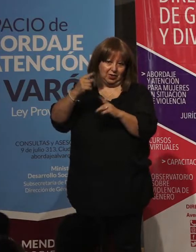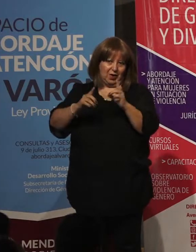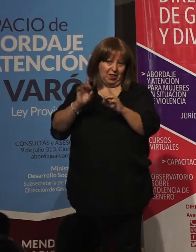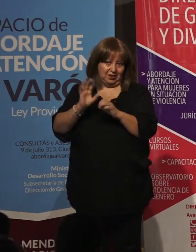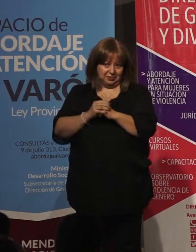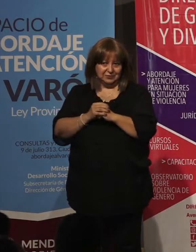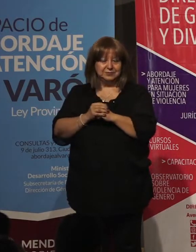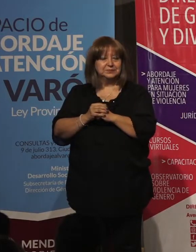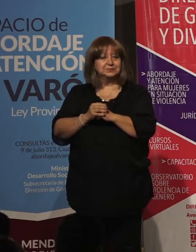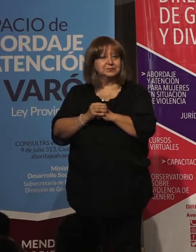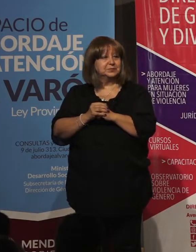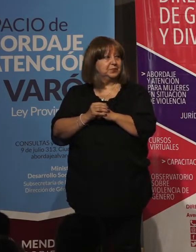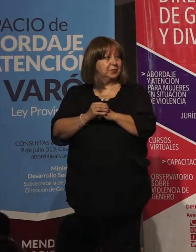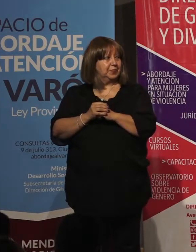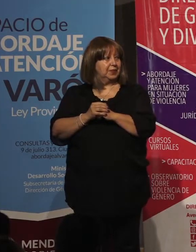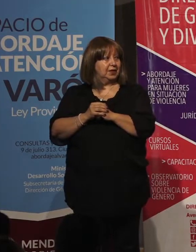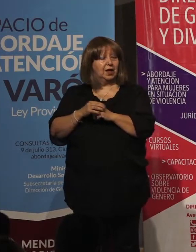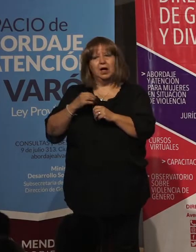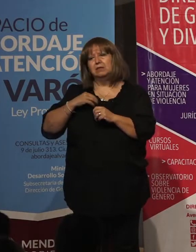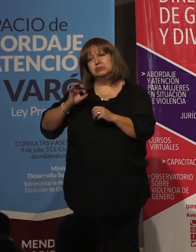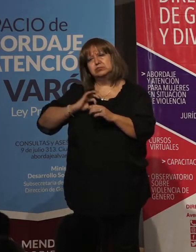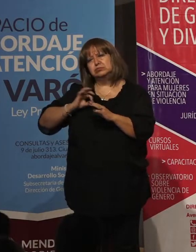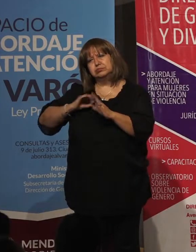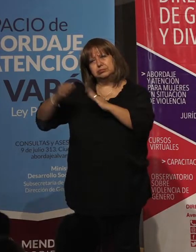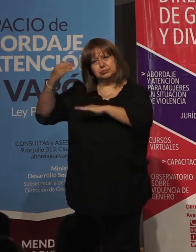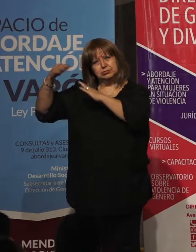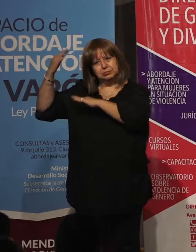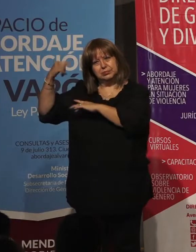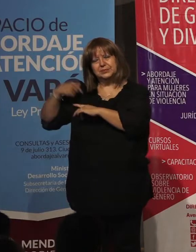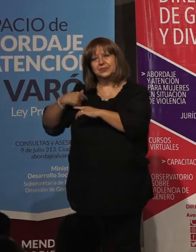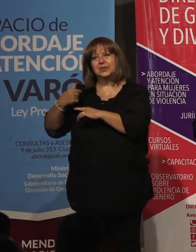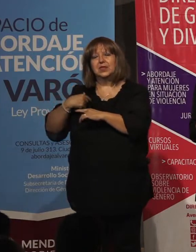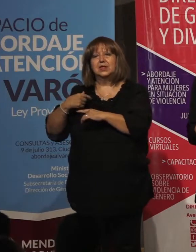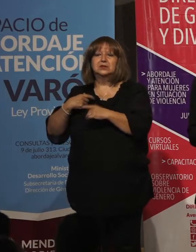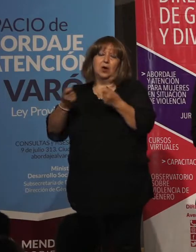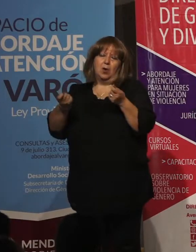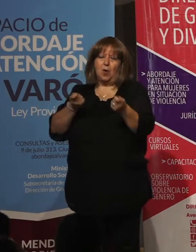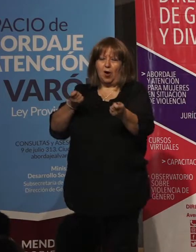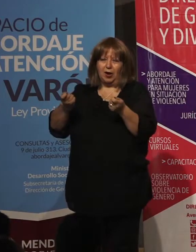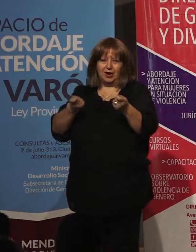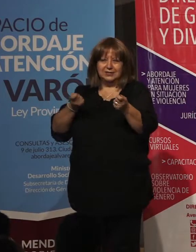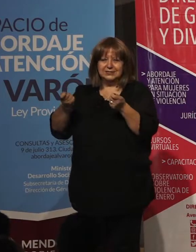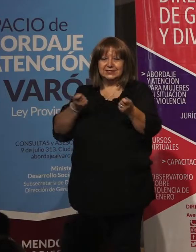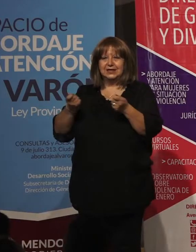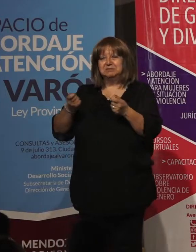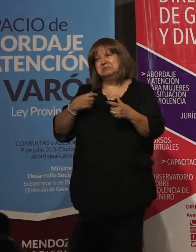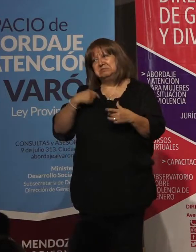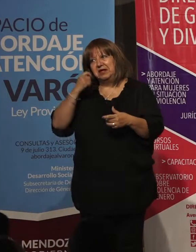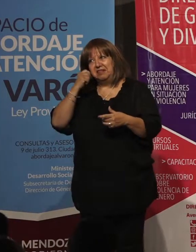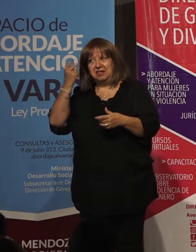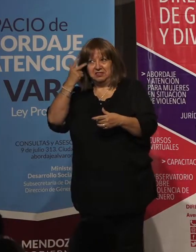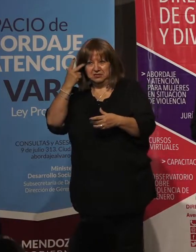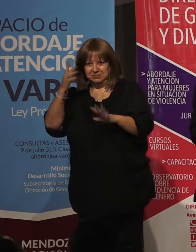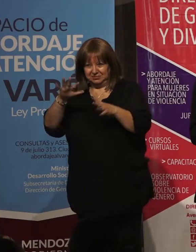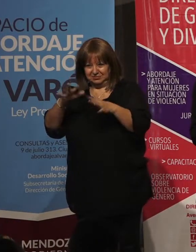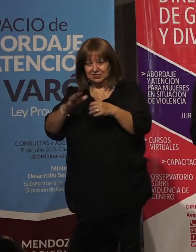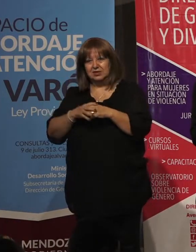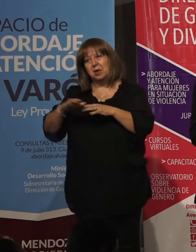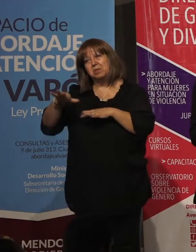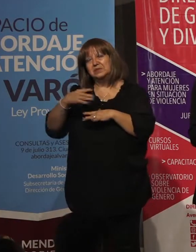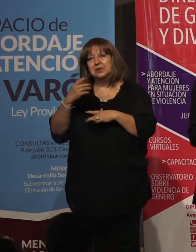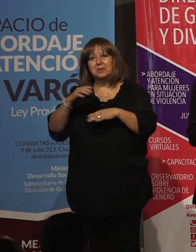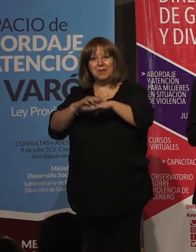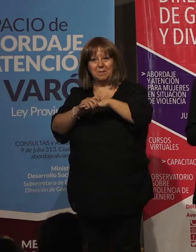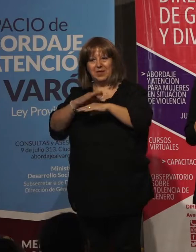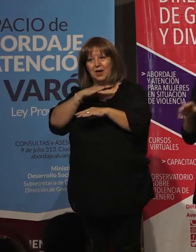esto. Hace muchos años estaba en un boliche, salía, debo haber tenido 18 años más o menos, estaba con mi